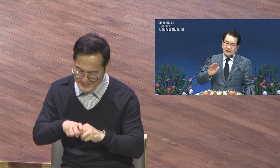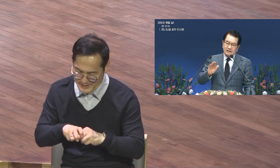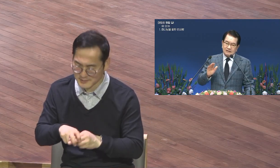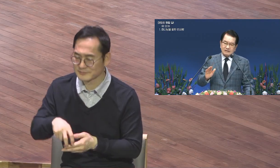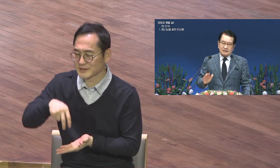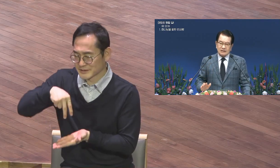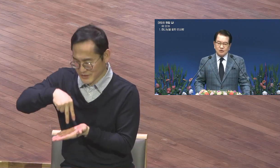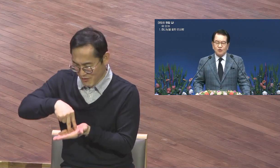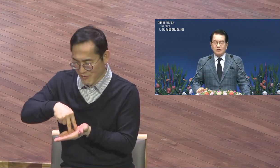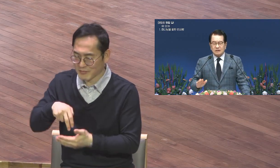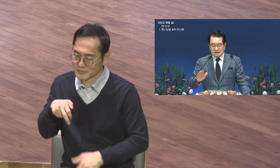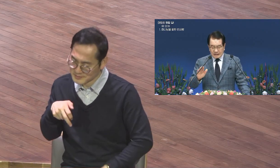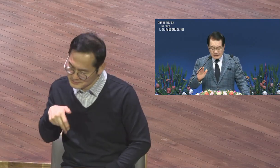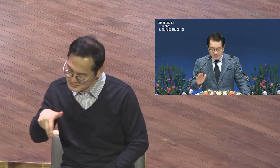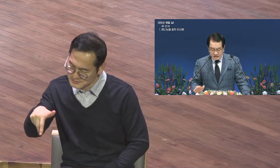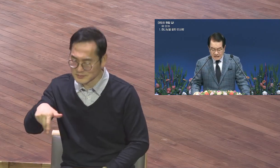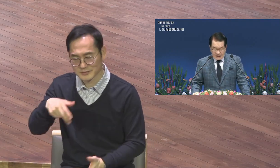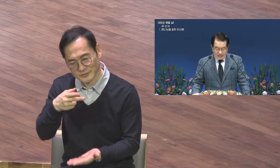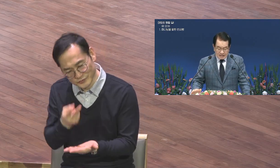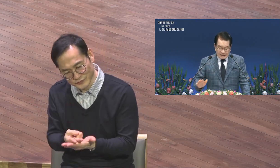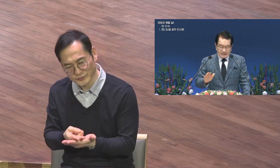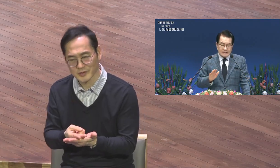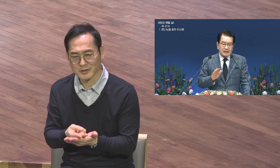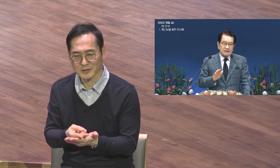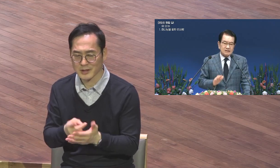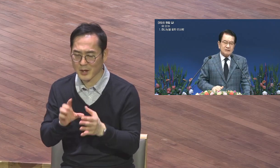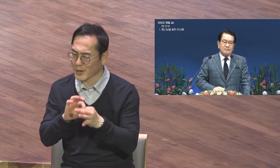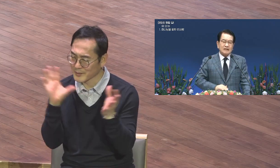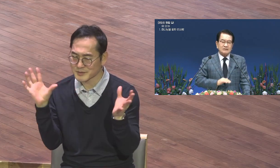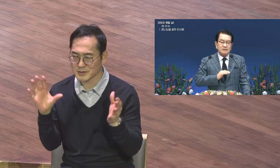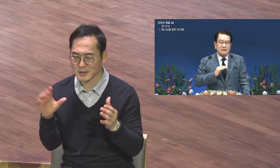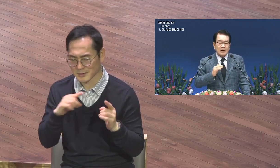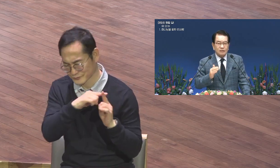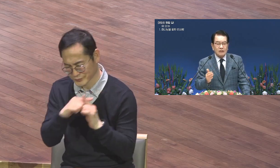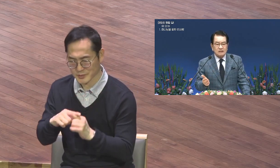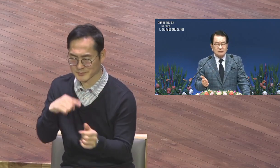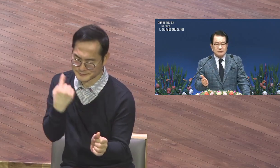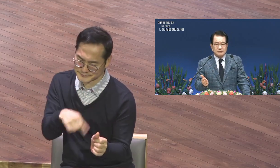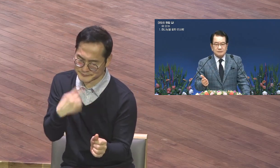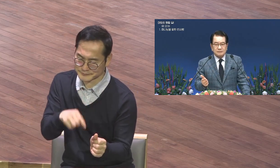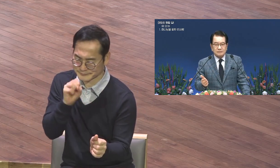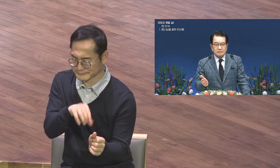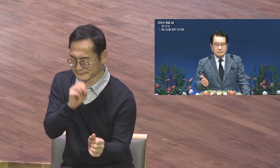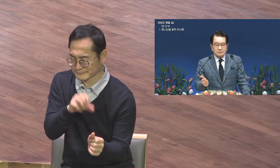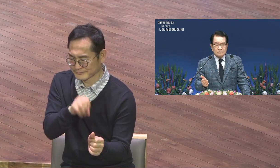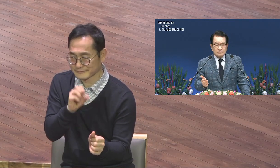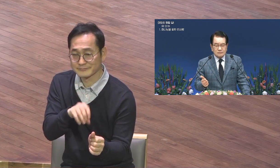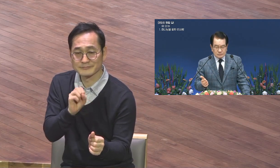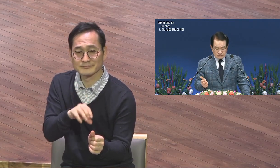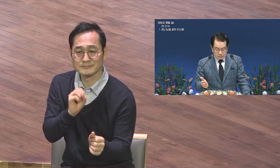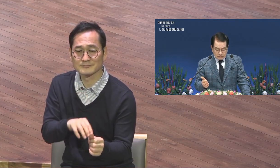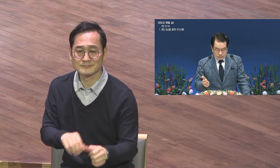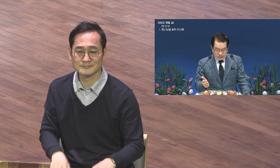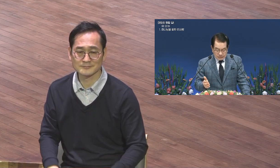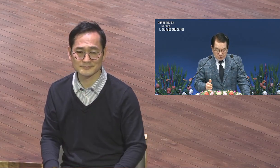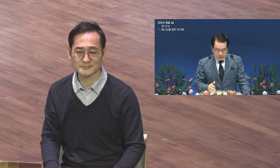갈 때든지 누웠을 때든지 일어날 때든지 말씀을 강조할